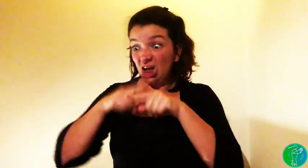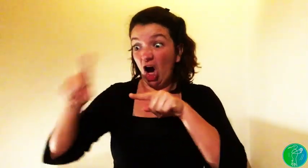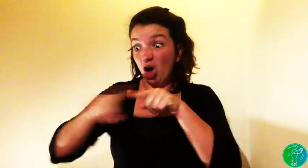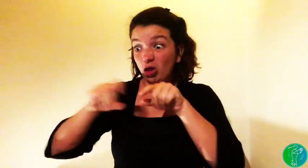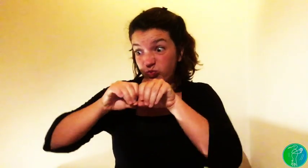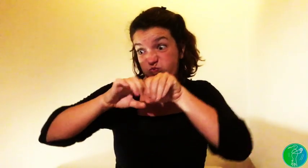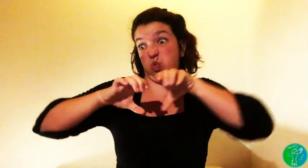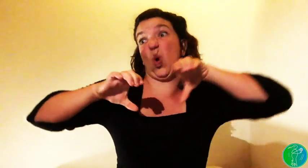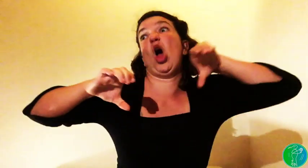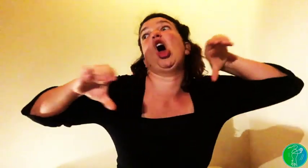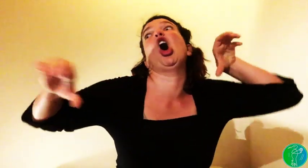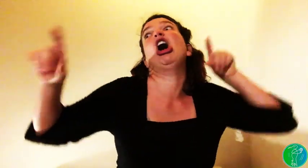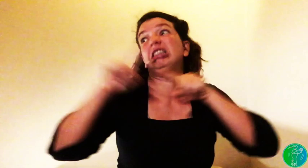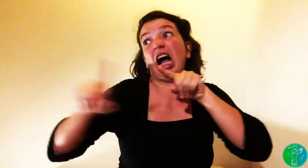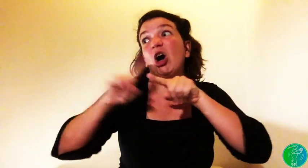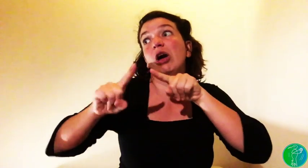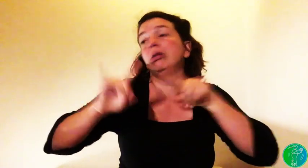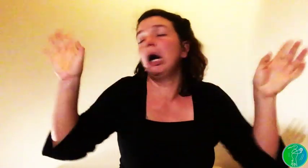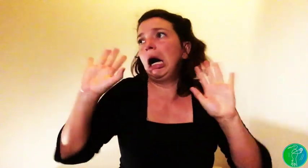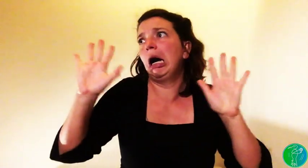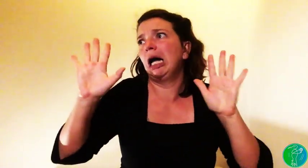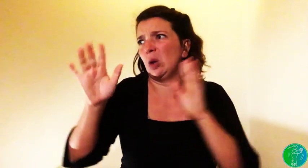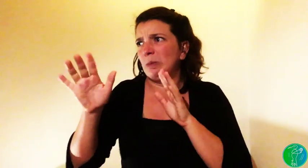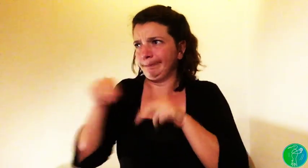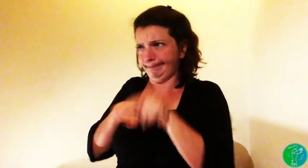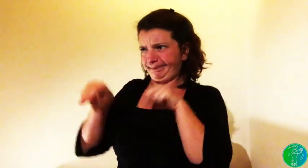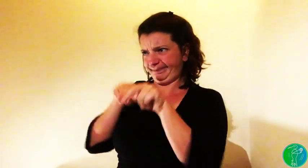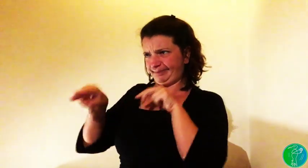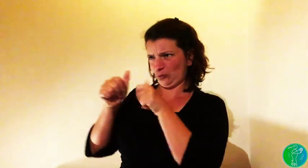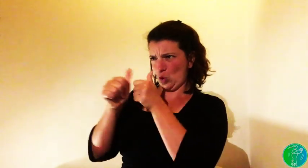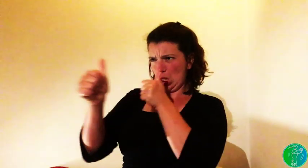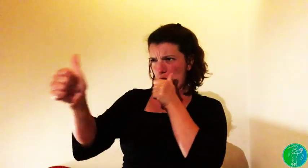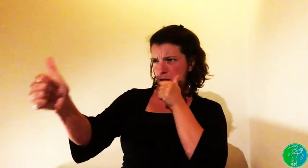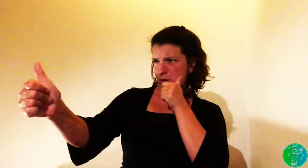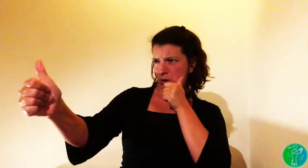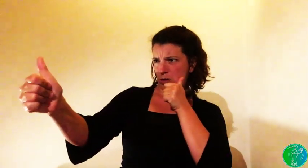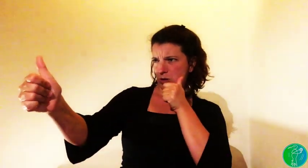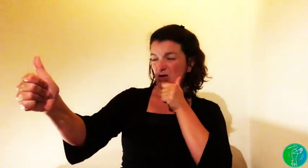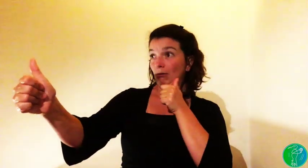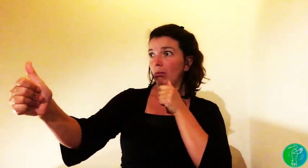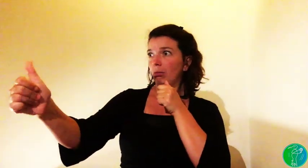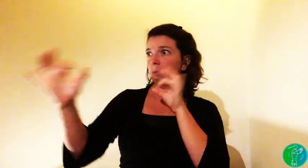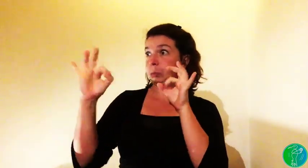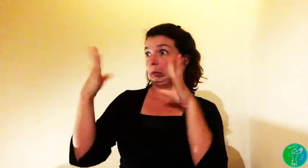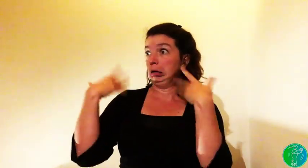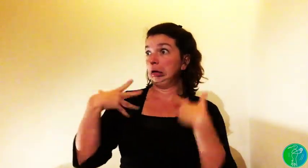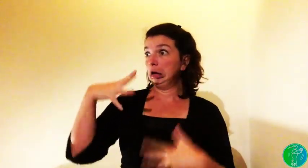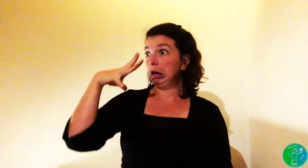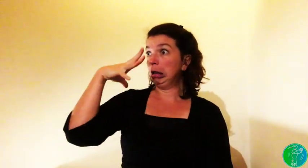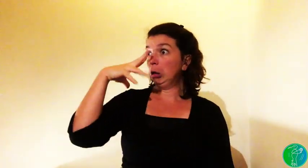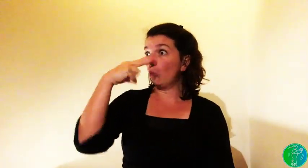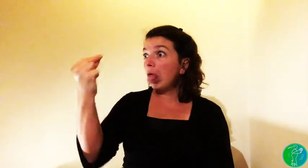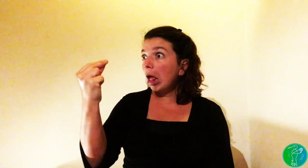près, on dirait une carotte géante, et de loin, je ressemble à un